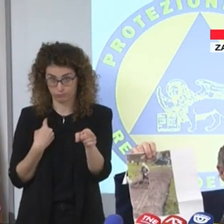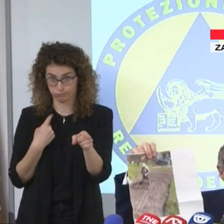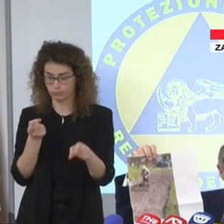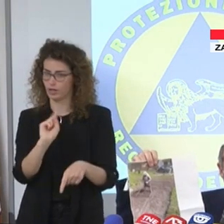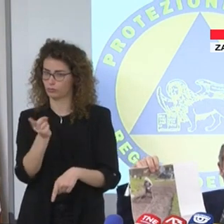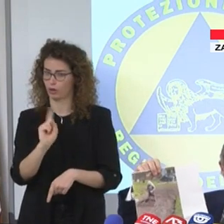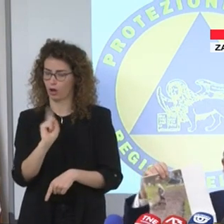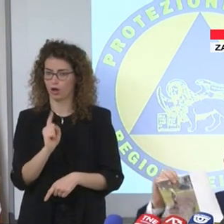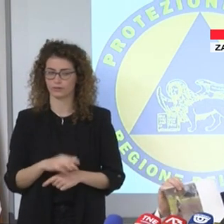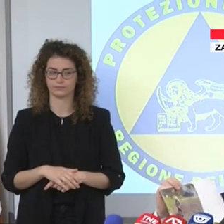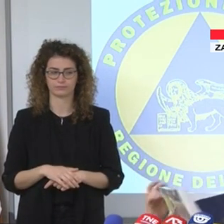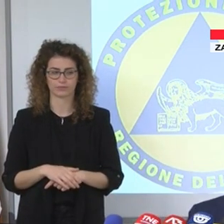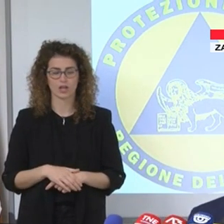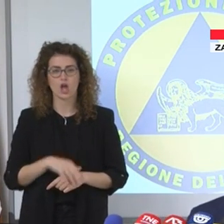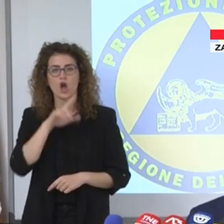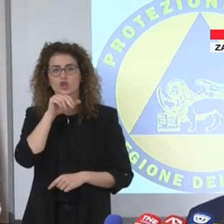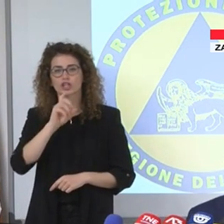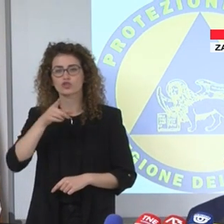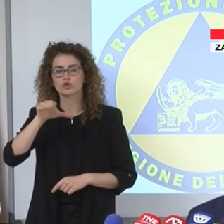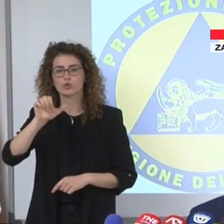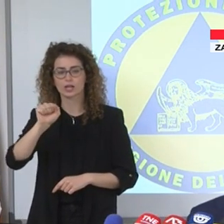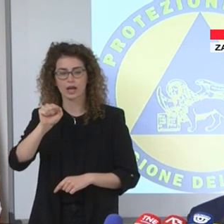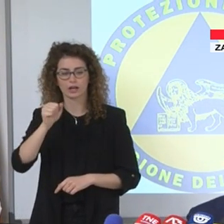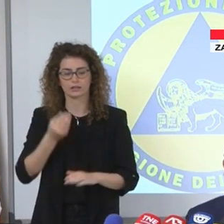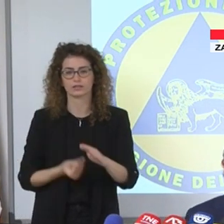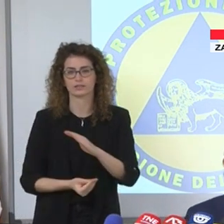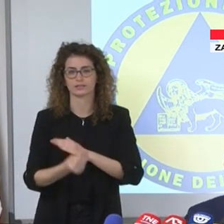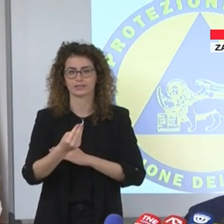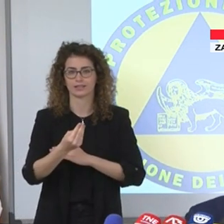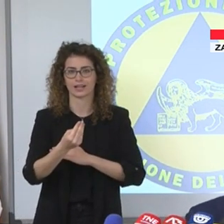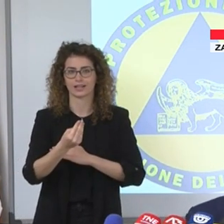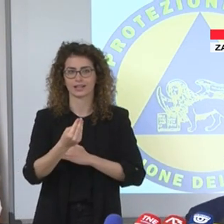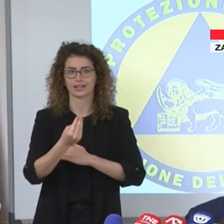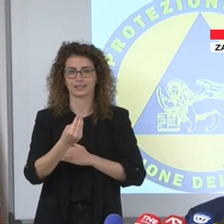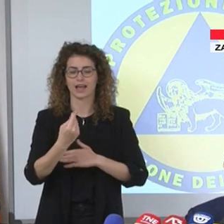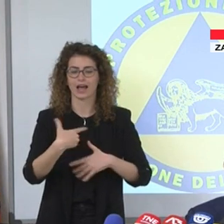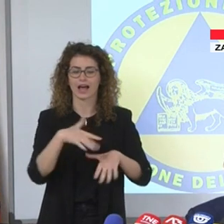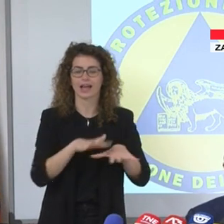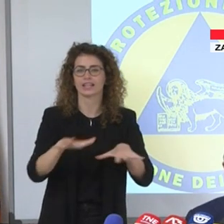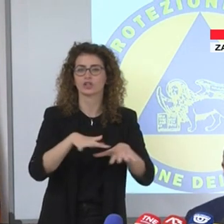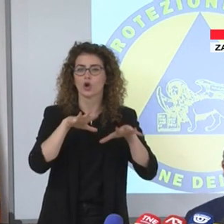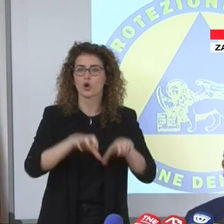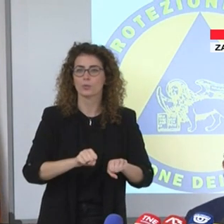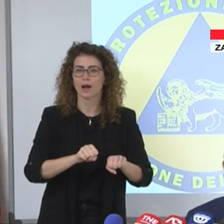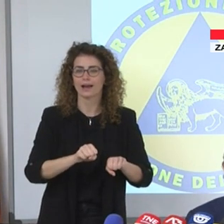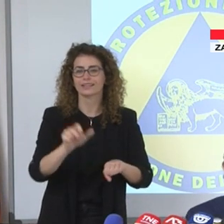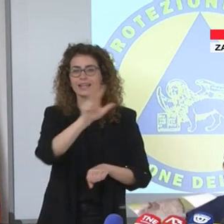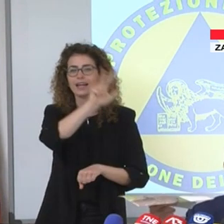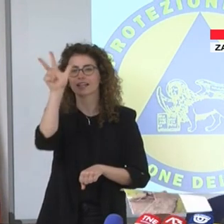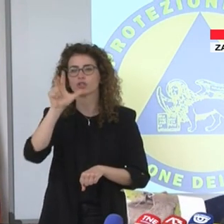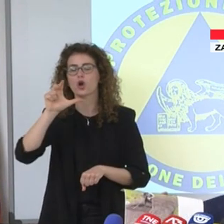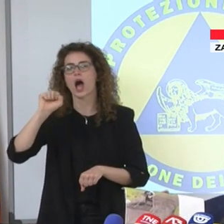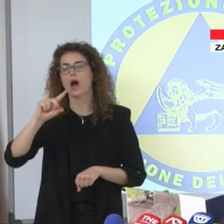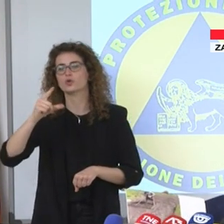questa. È che nonna Giulia è nata nei territori occupati sotto il regno austro-ungarico e adesso vive in Veneto, perché